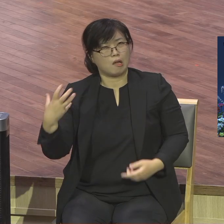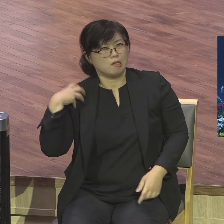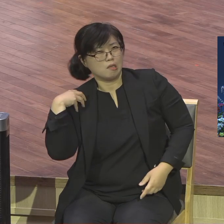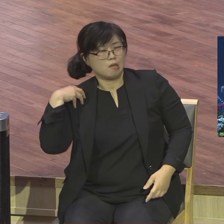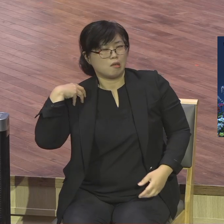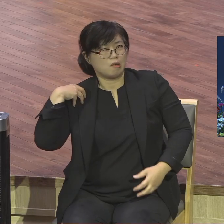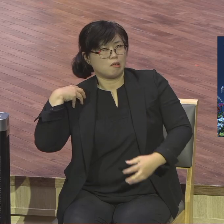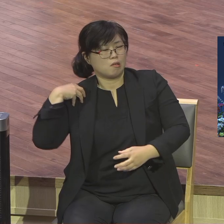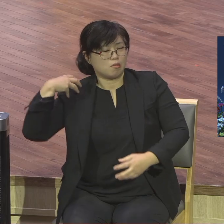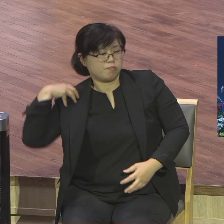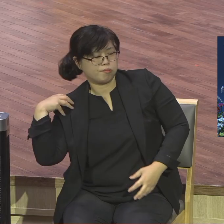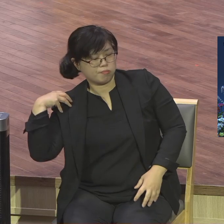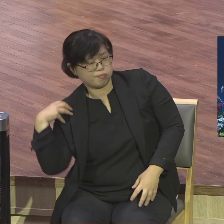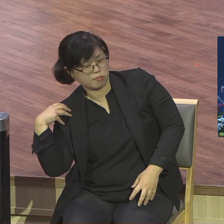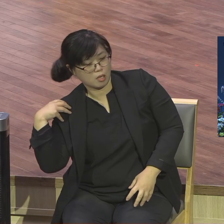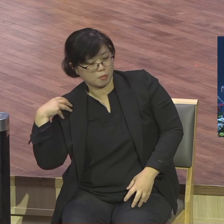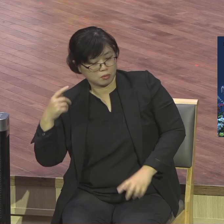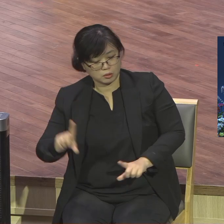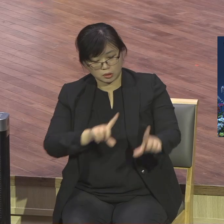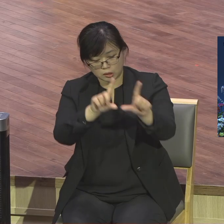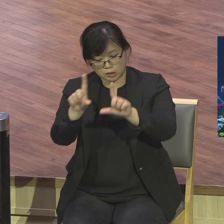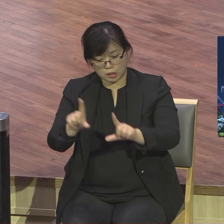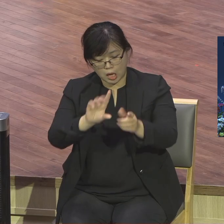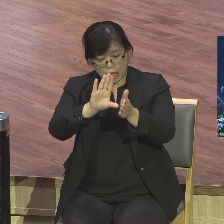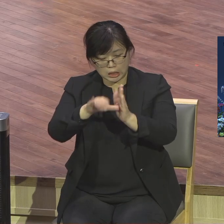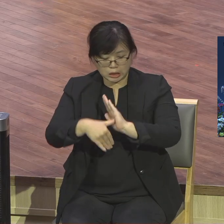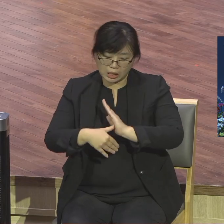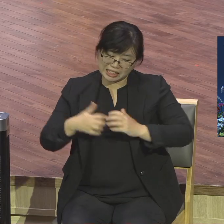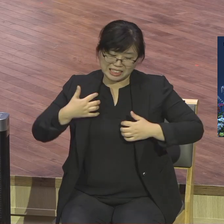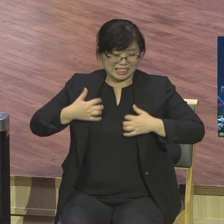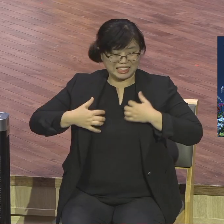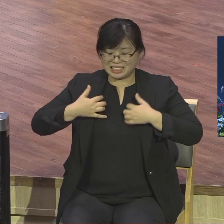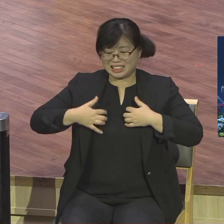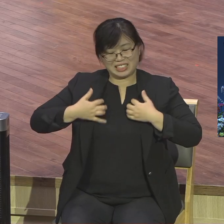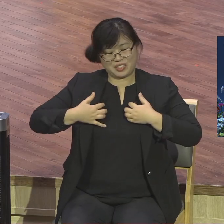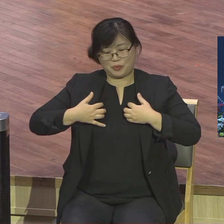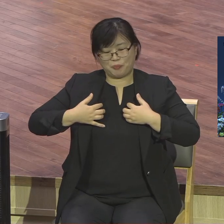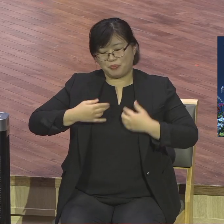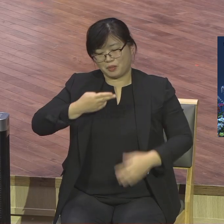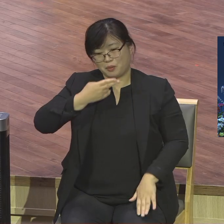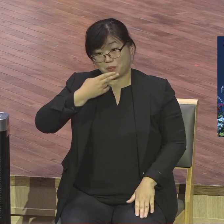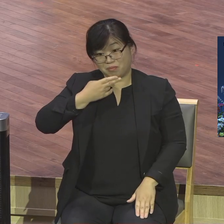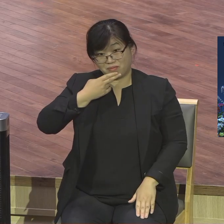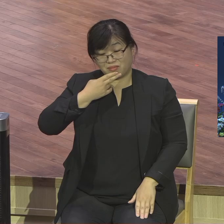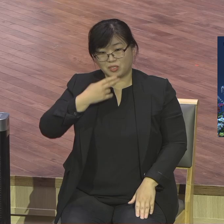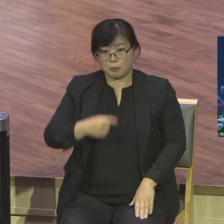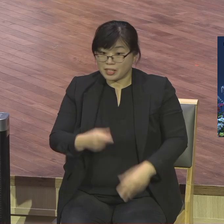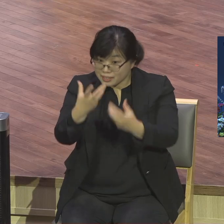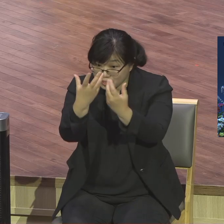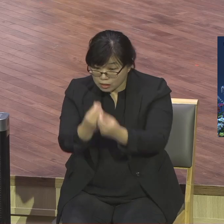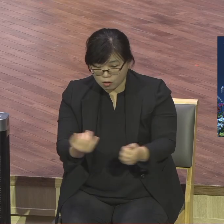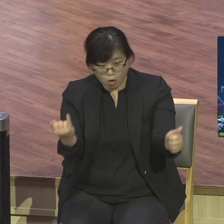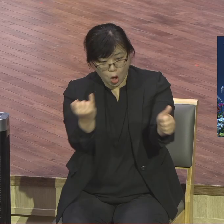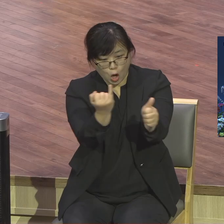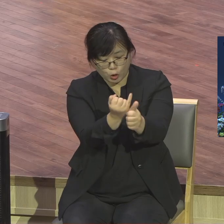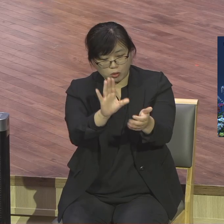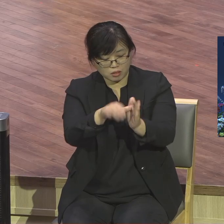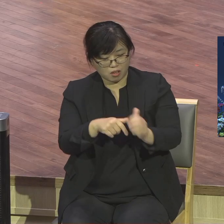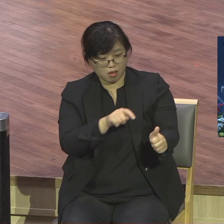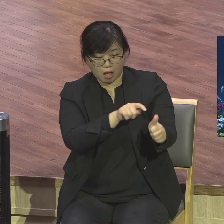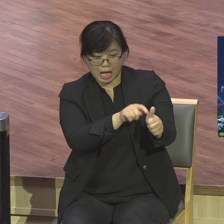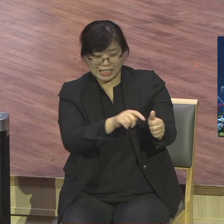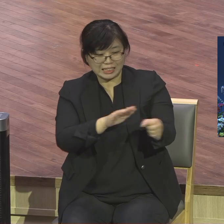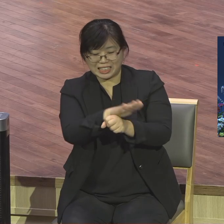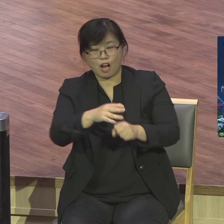활력을 상실시키는. 만약에 의무감으로 결혼한다고 하면 의무감으로